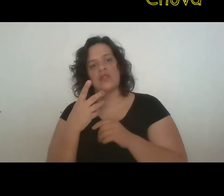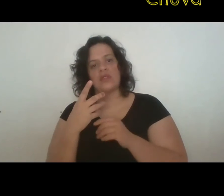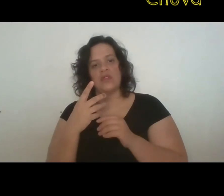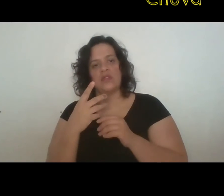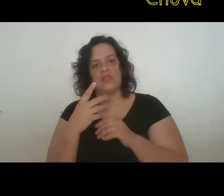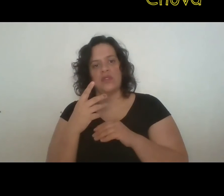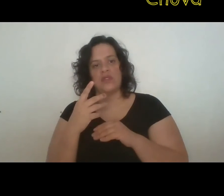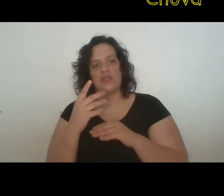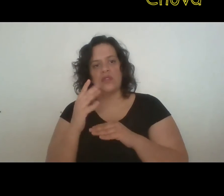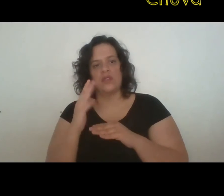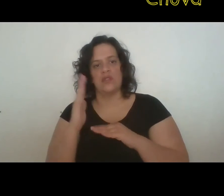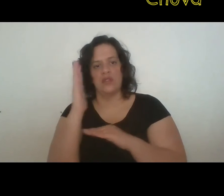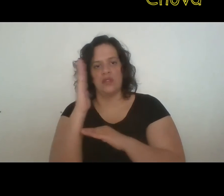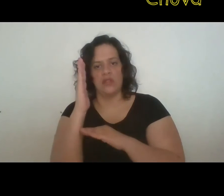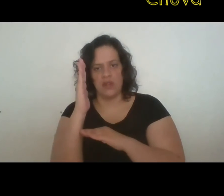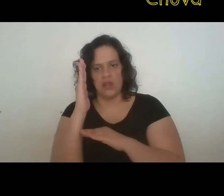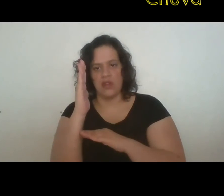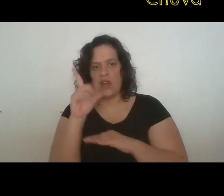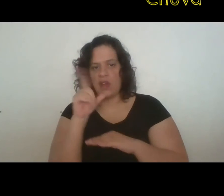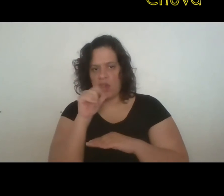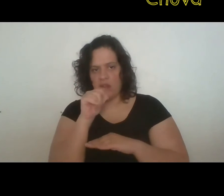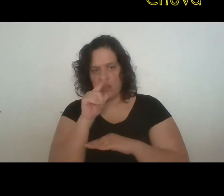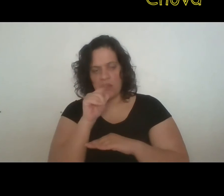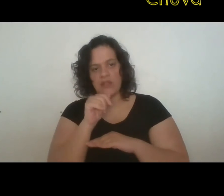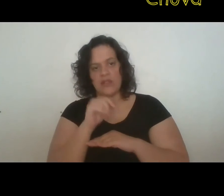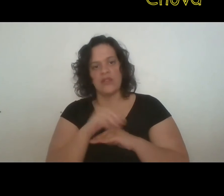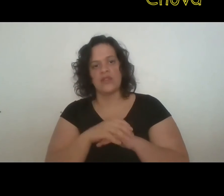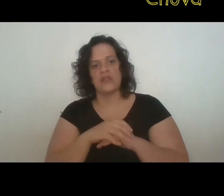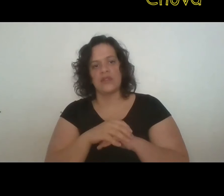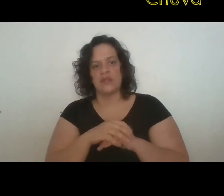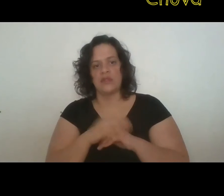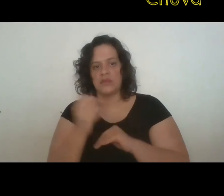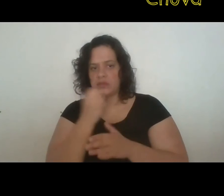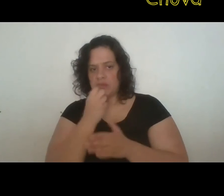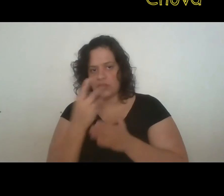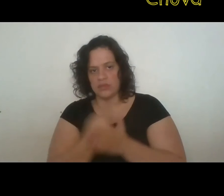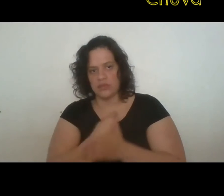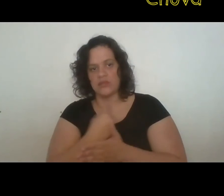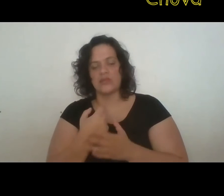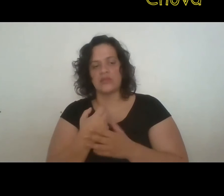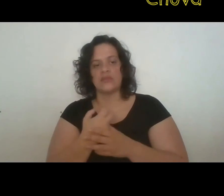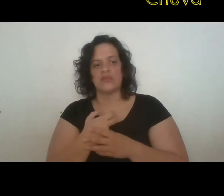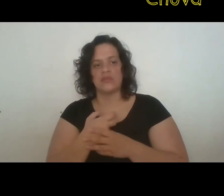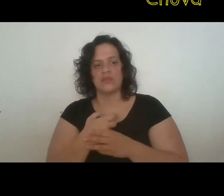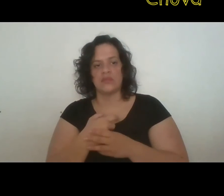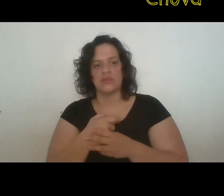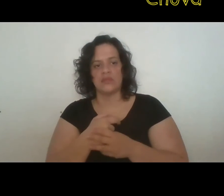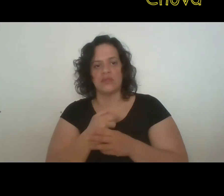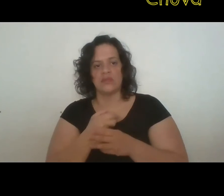d'água? Ótima pergunta, Tucô. Deixa eu só fazer